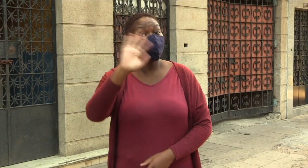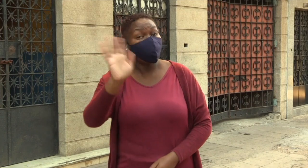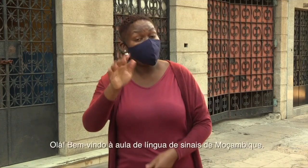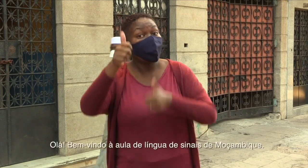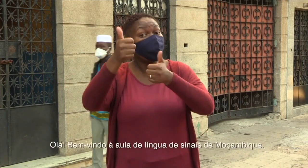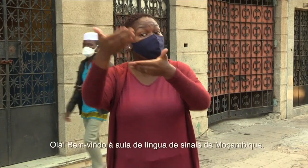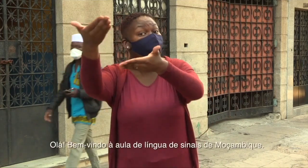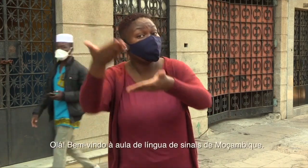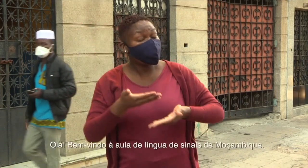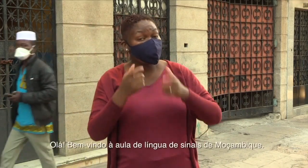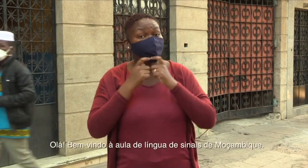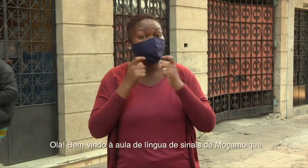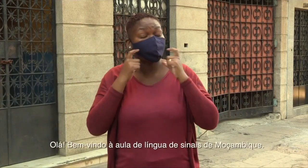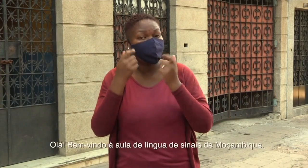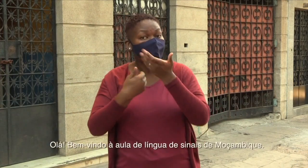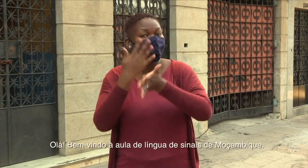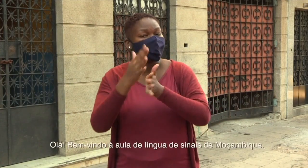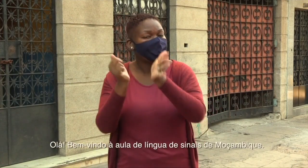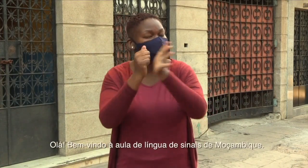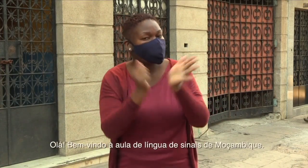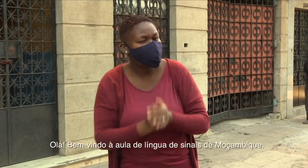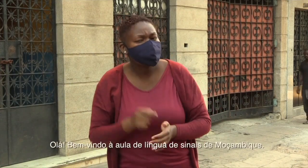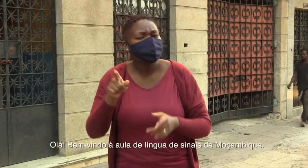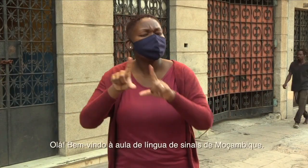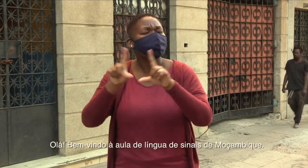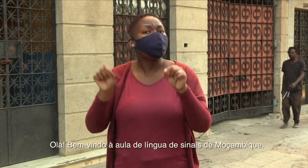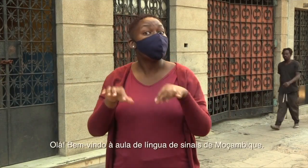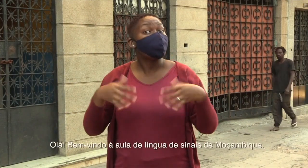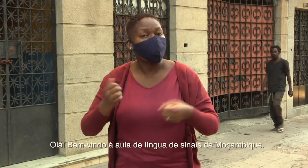Olá, bem-vindo à aula de Língua de Sinais de Moçambique.